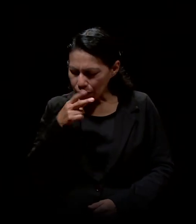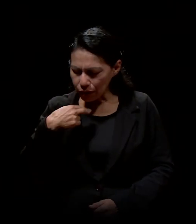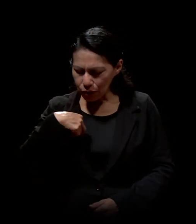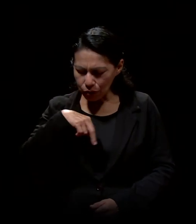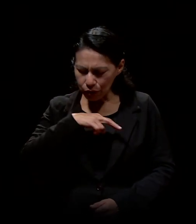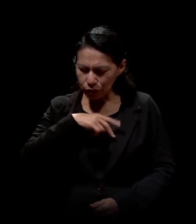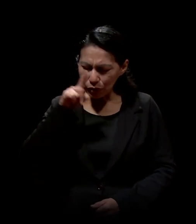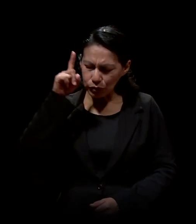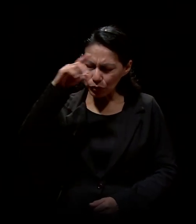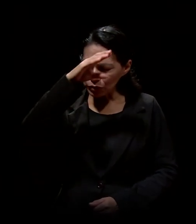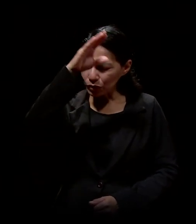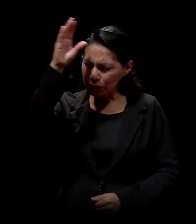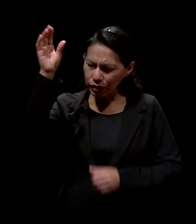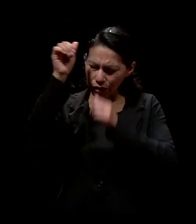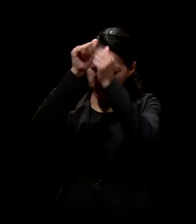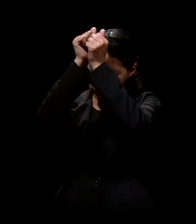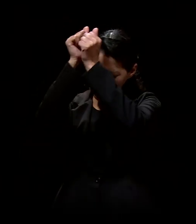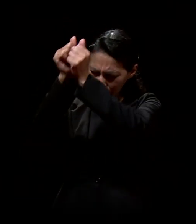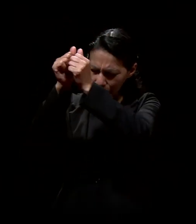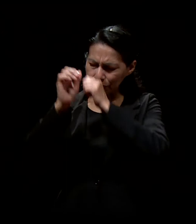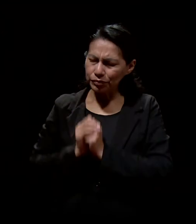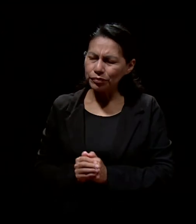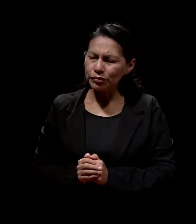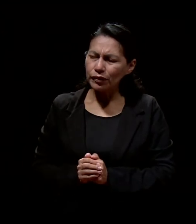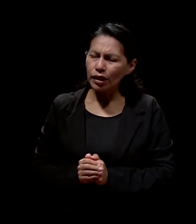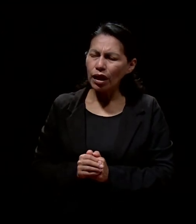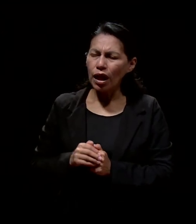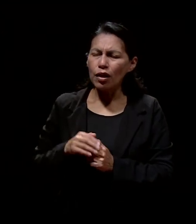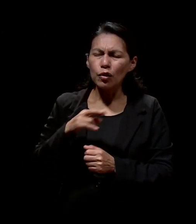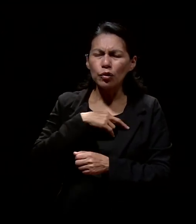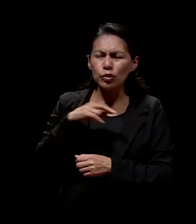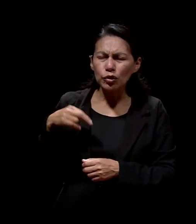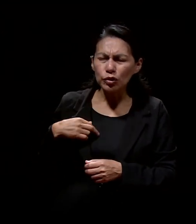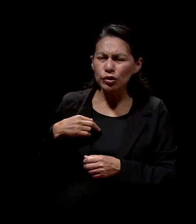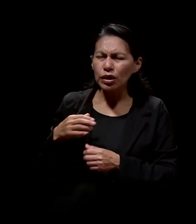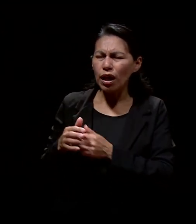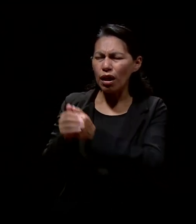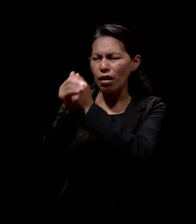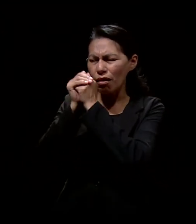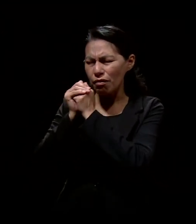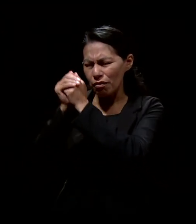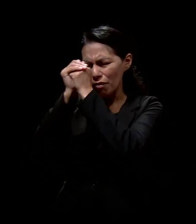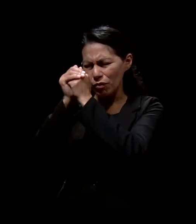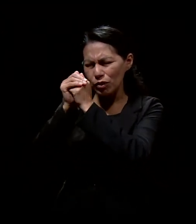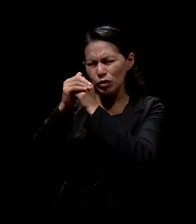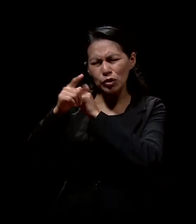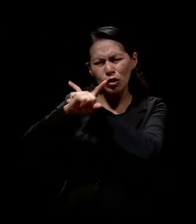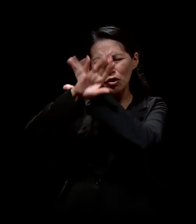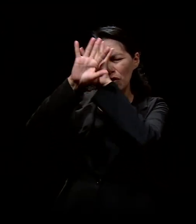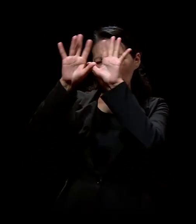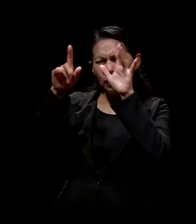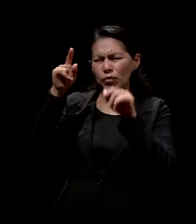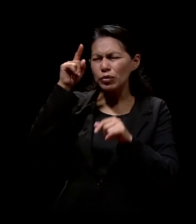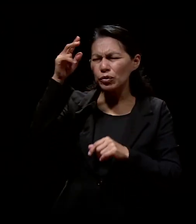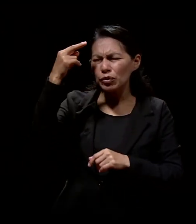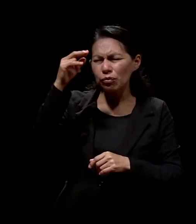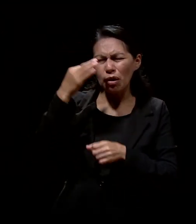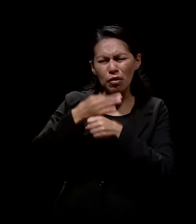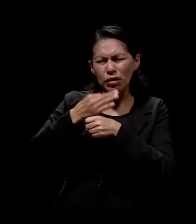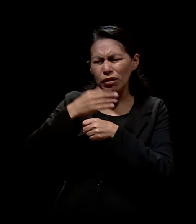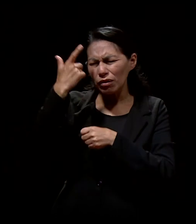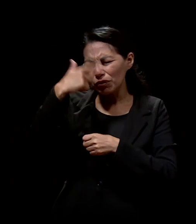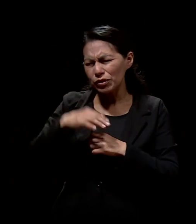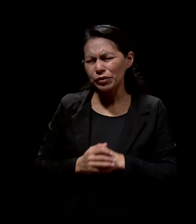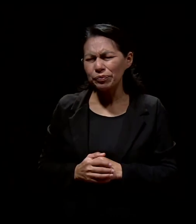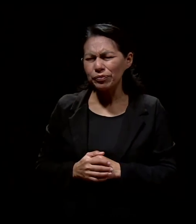en las alturas de los cielos, alabamos y glorificamos tu nombre en esta noche. Amén. Gracias por tus bondades, por las bendiciones que derramas en nuestras